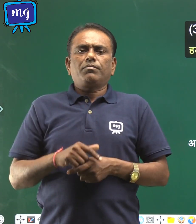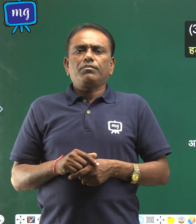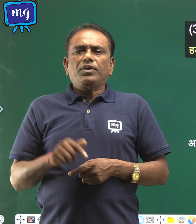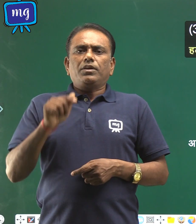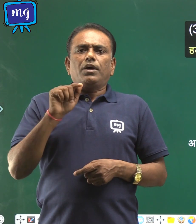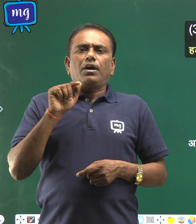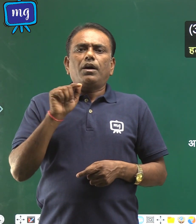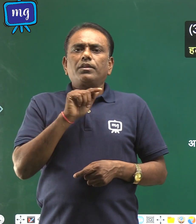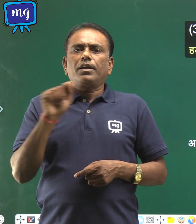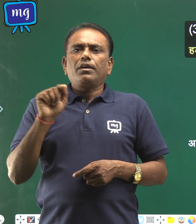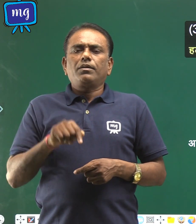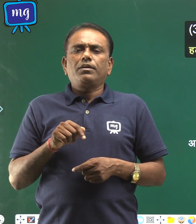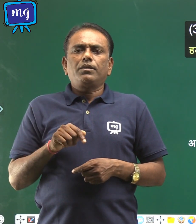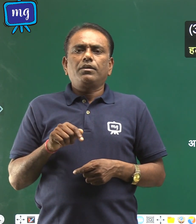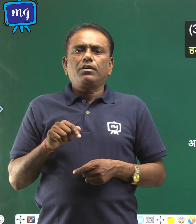अतः